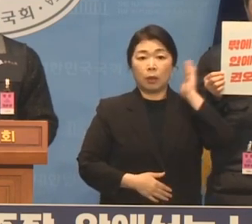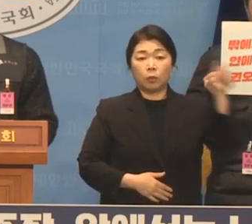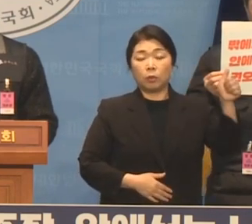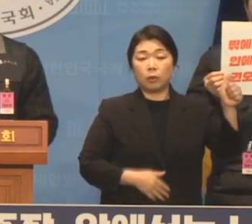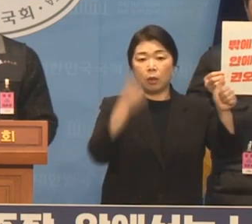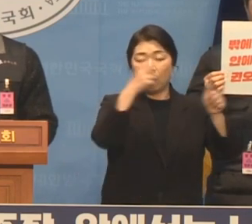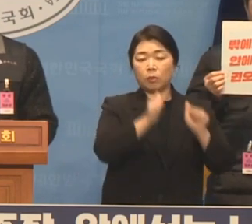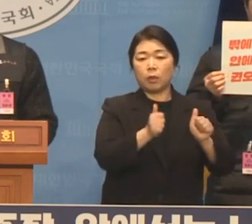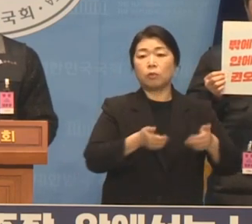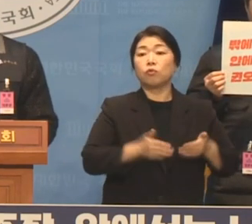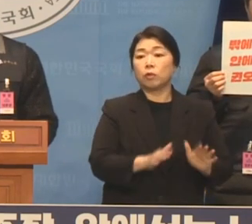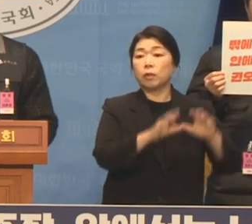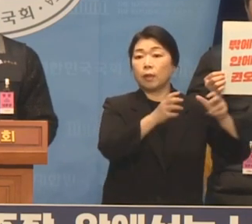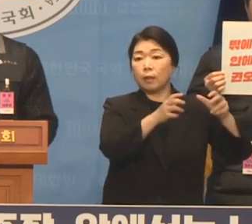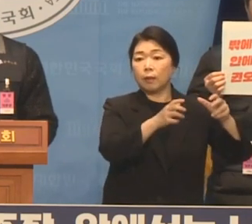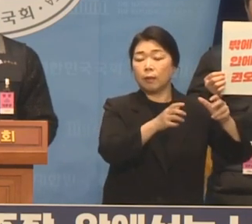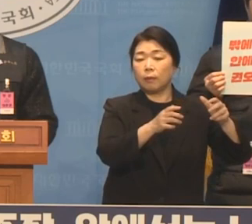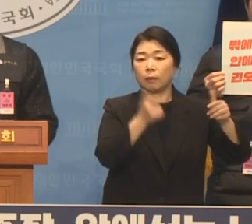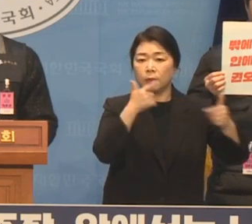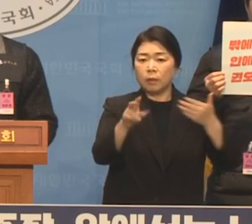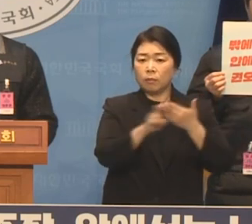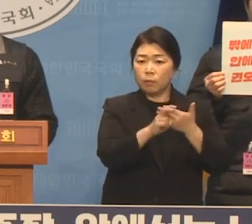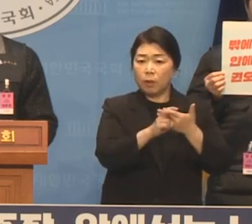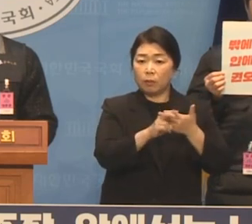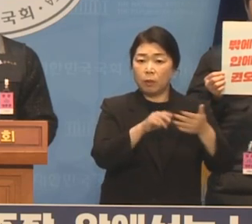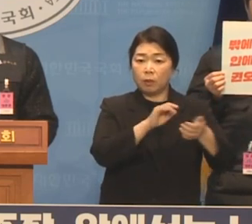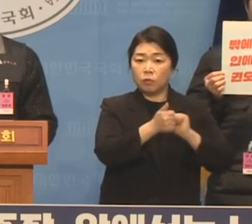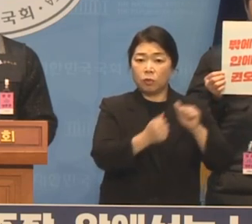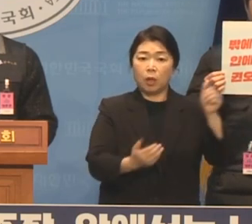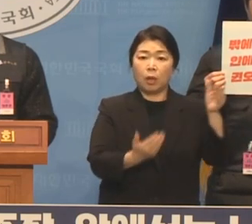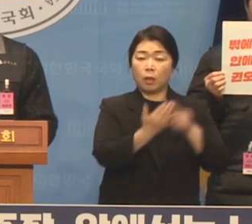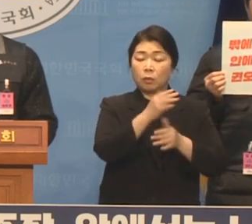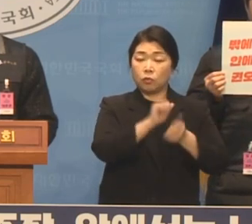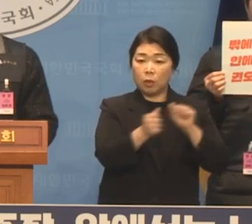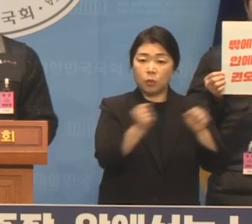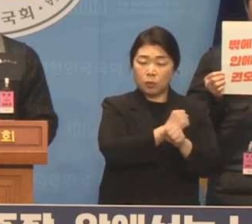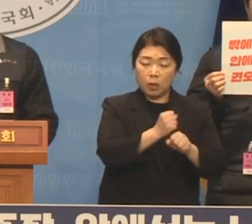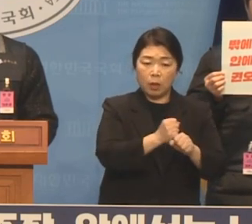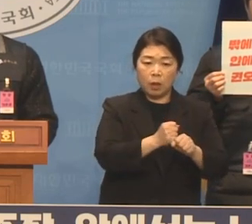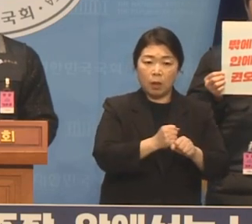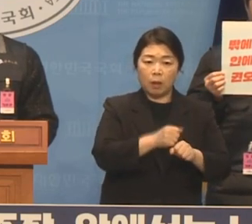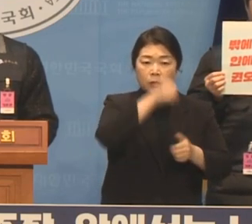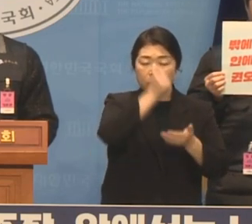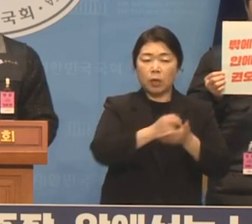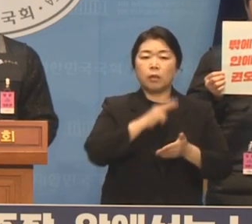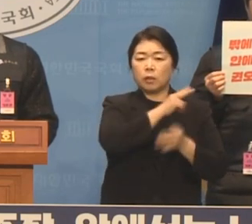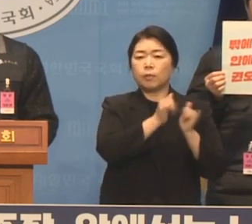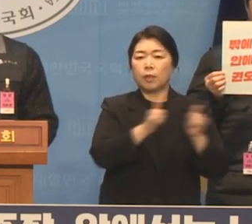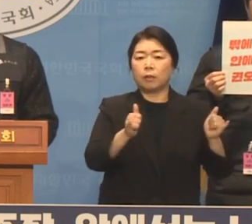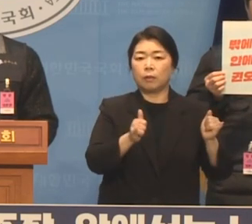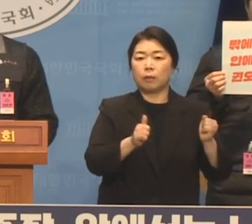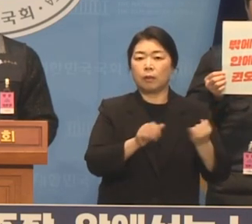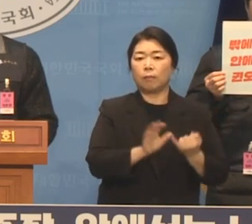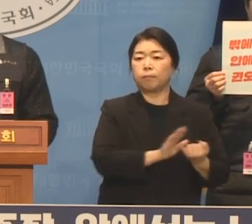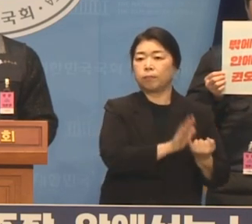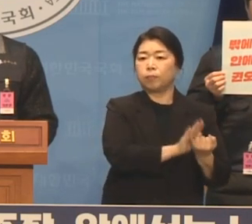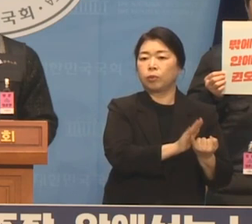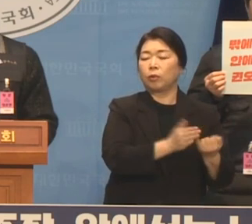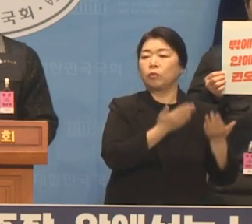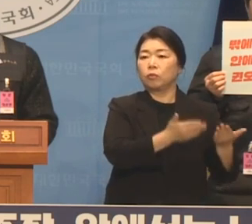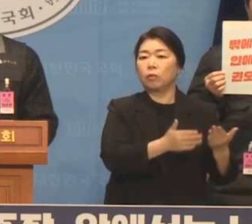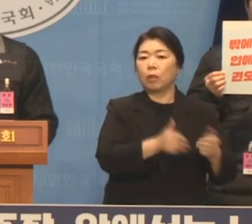검사 출신인 나라, 엄연한 불법인 주가 조작 사건의 중요 피해자를 검찰이 쥐고 재판을 진행하지 않는